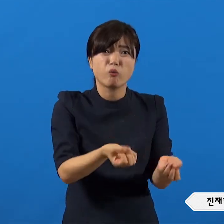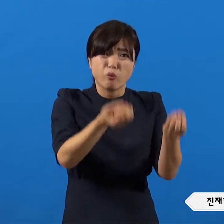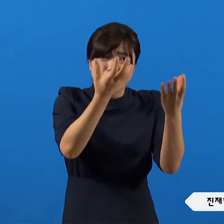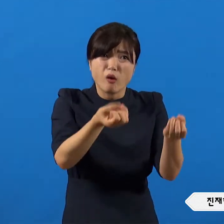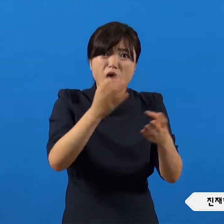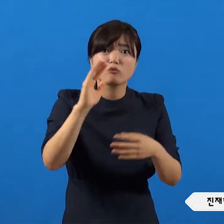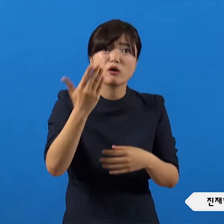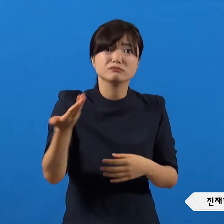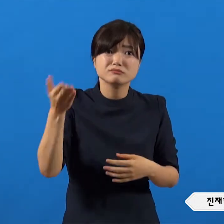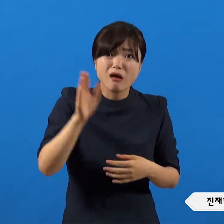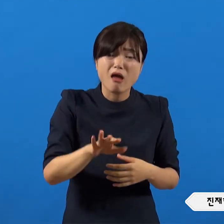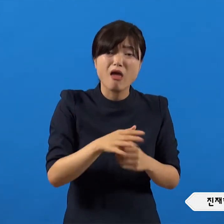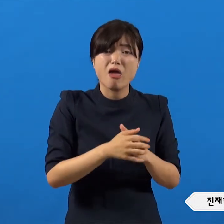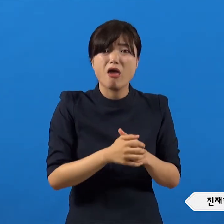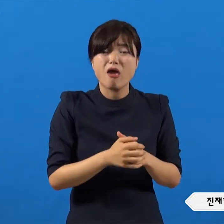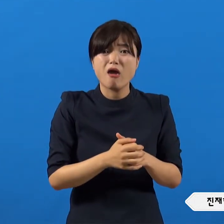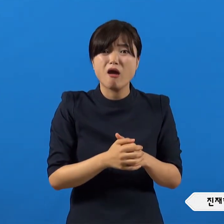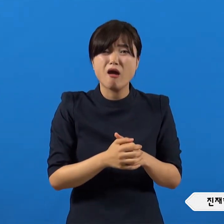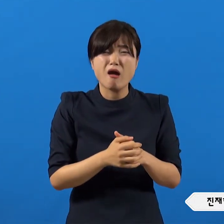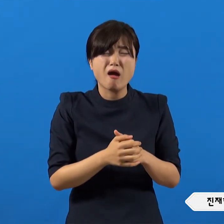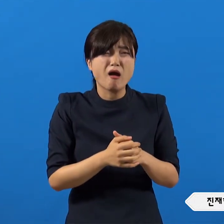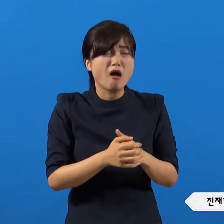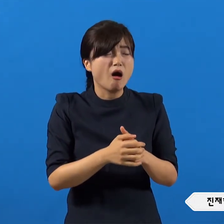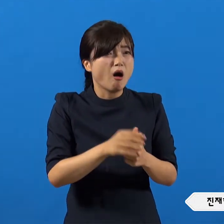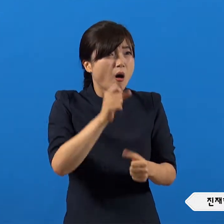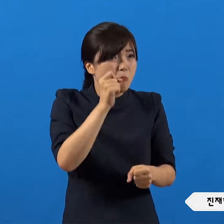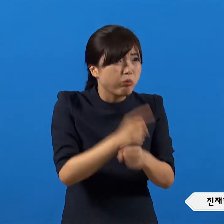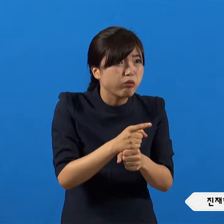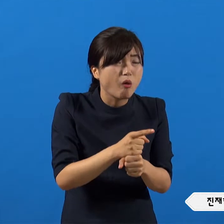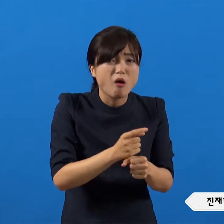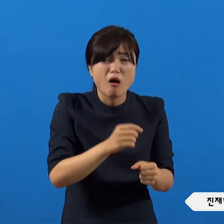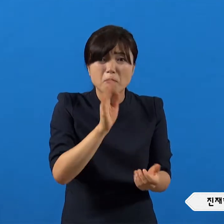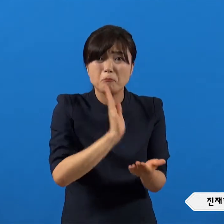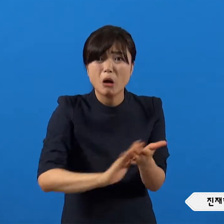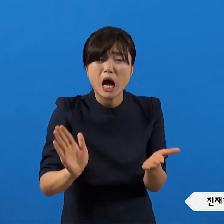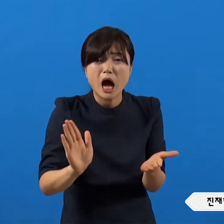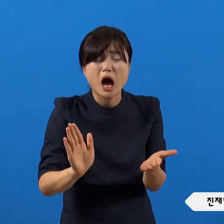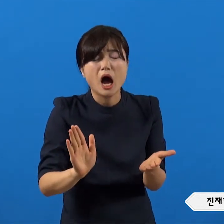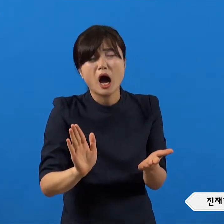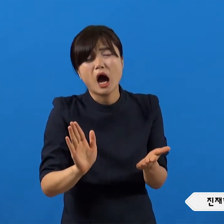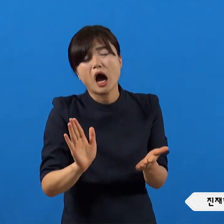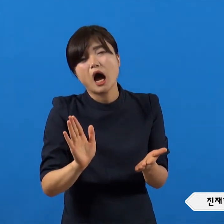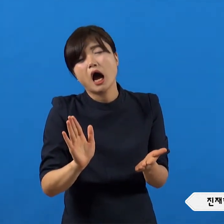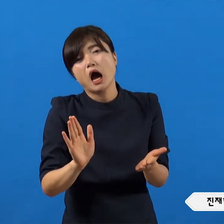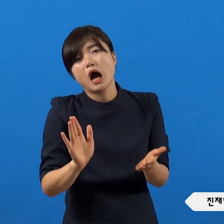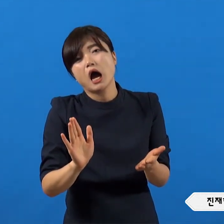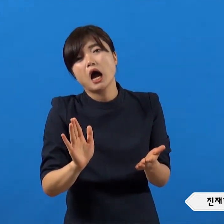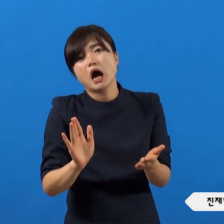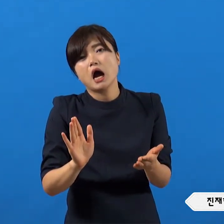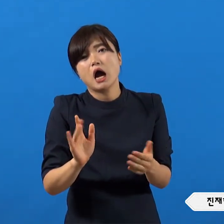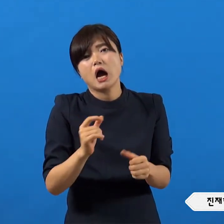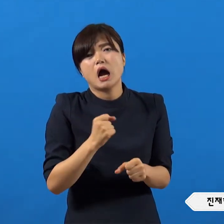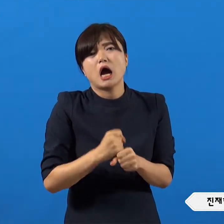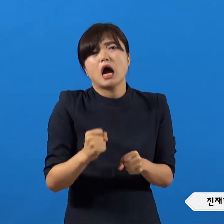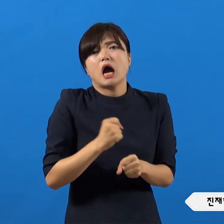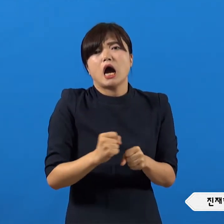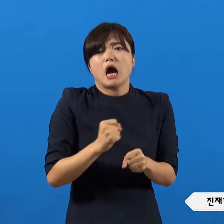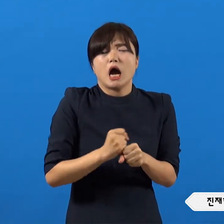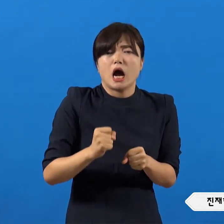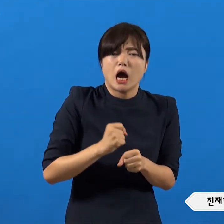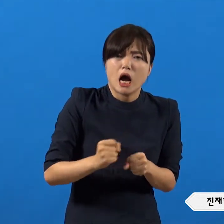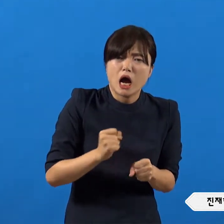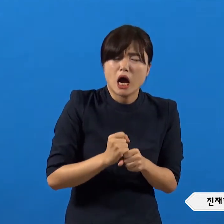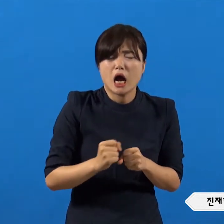히브리 풍습에 포도주가 떨어졌다는 것은 있을 수 없는 일입니다. 얼마나